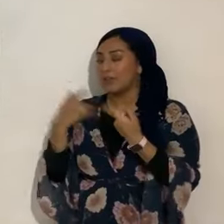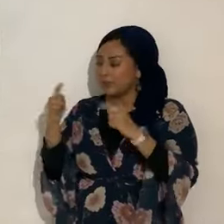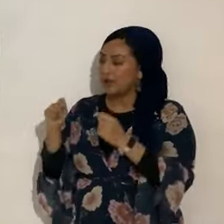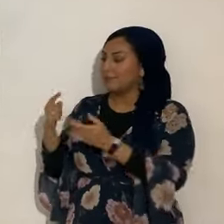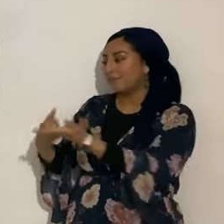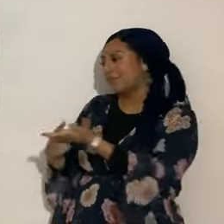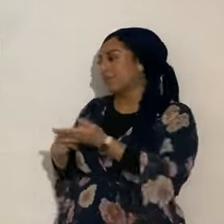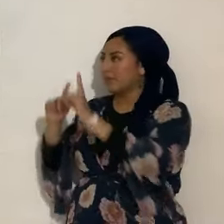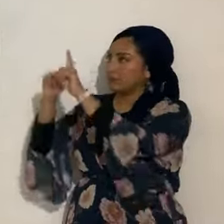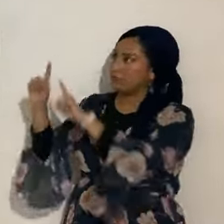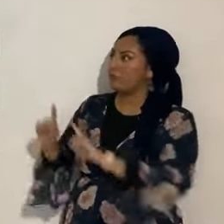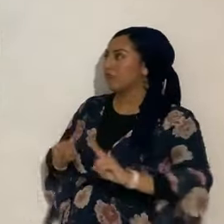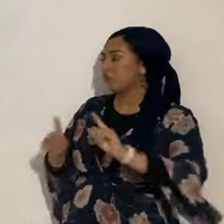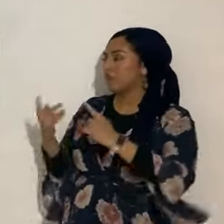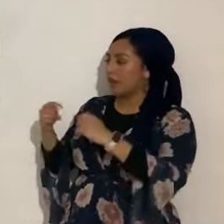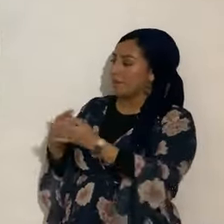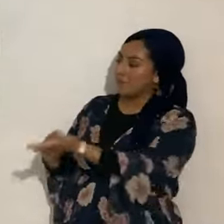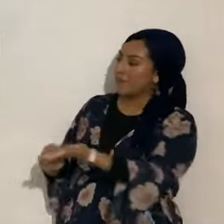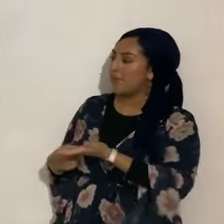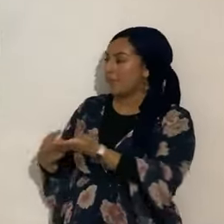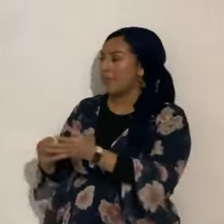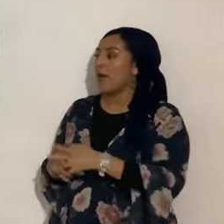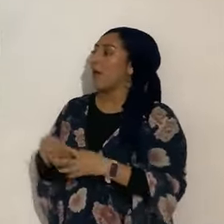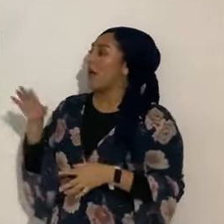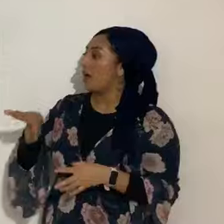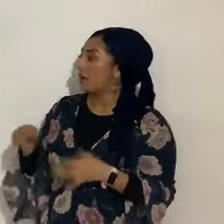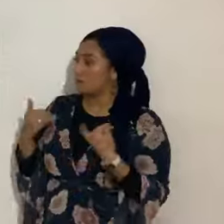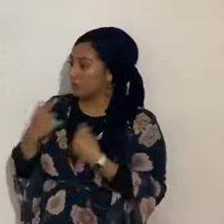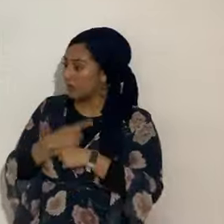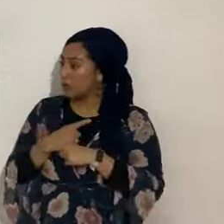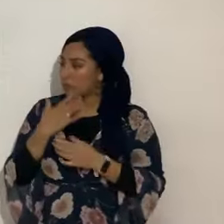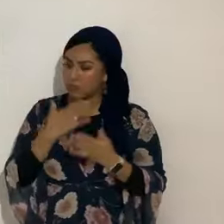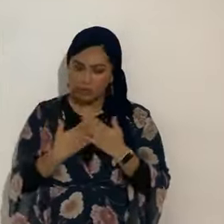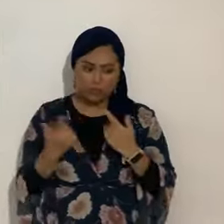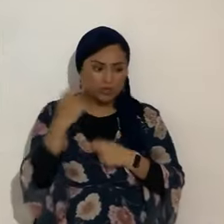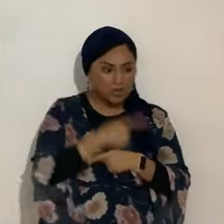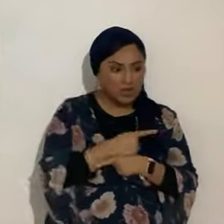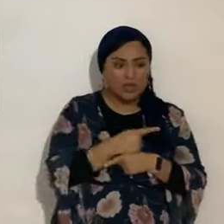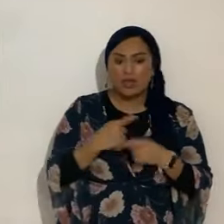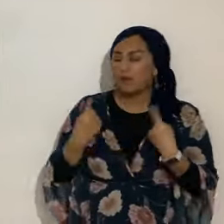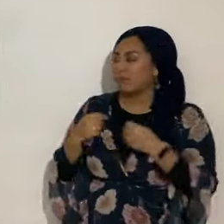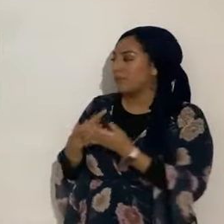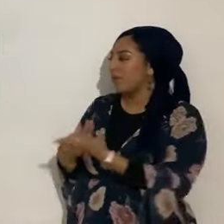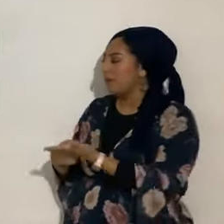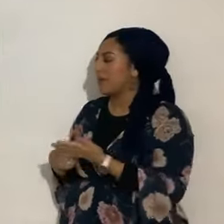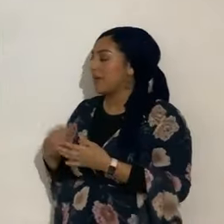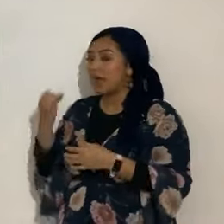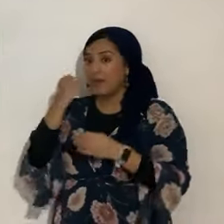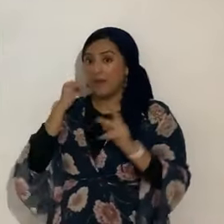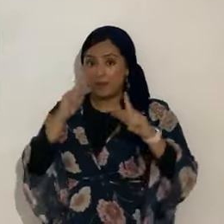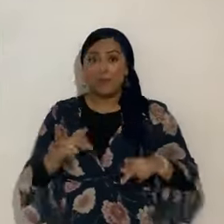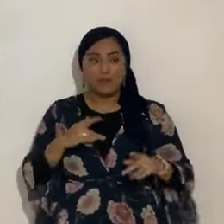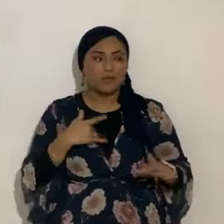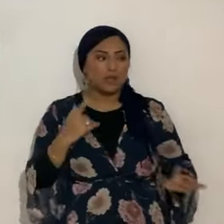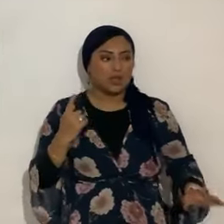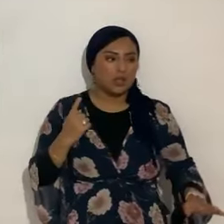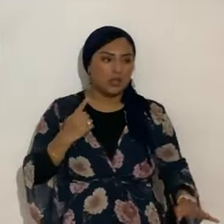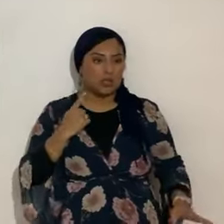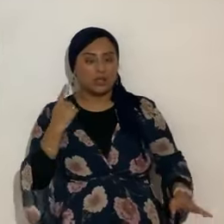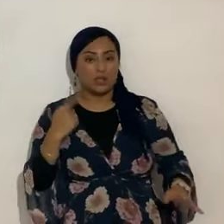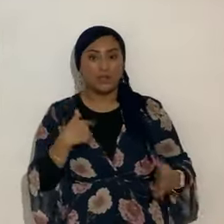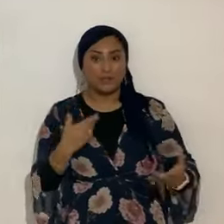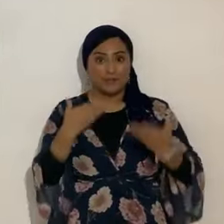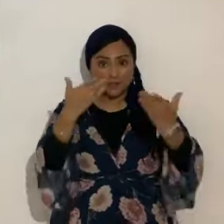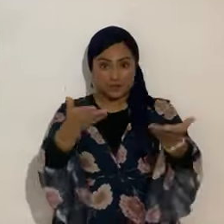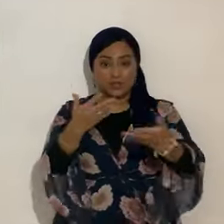uno, ¿sí? Les distrae uno. Mira, hoy es un gran día, etcétera, etcétera, etcétera, etcétera. Si la persona se marea mucho, por cierto, un